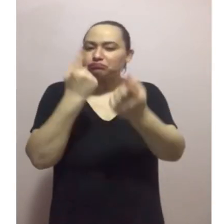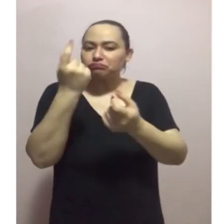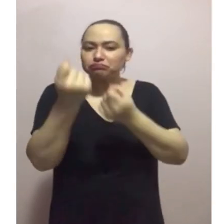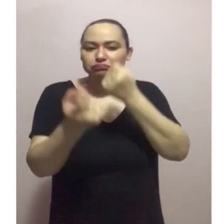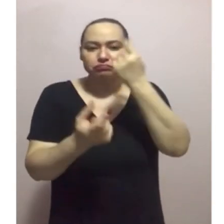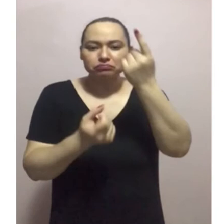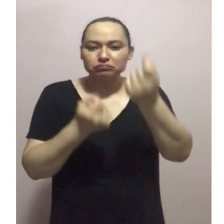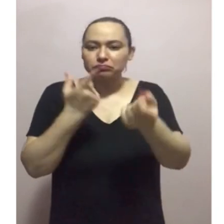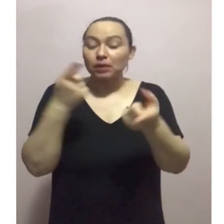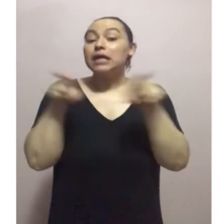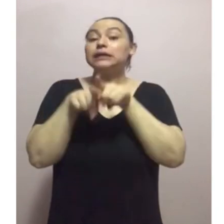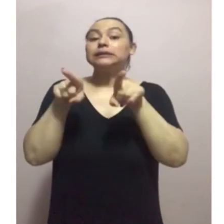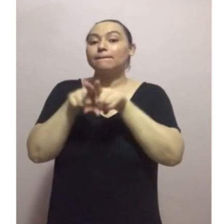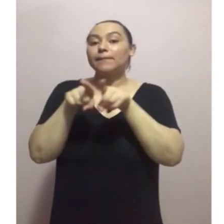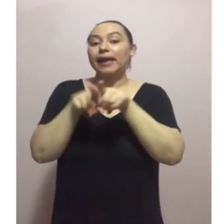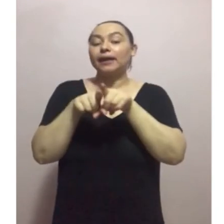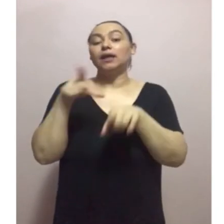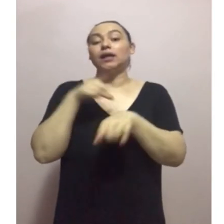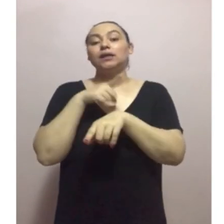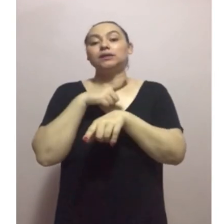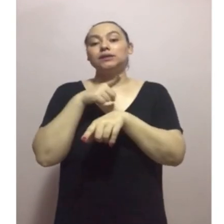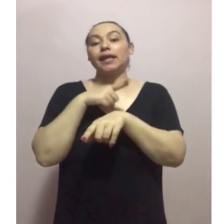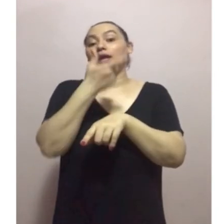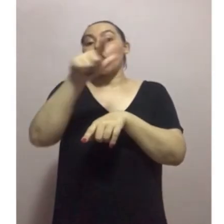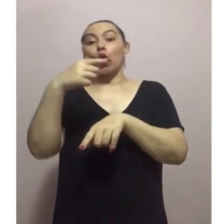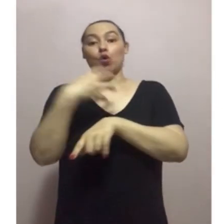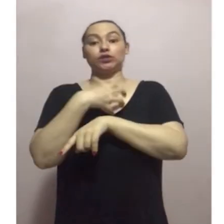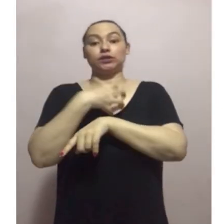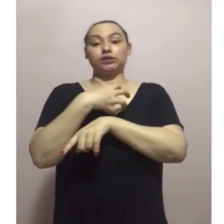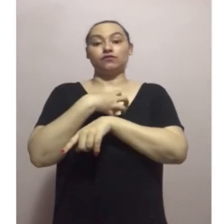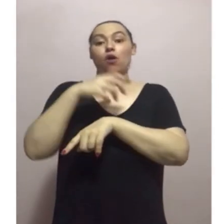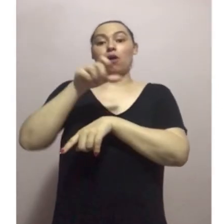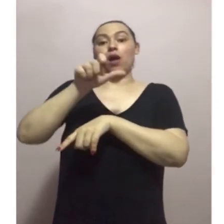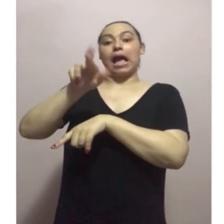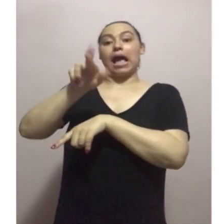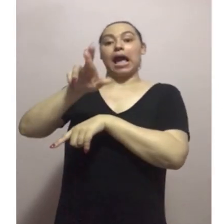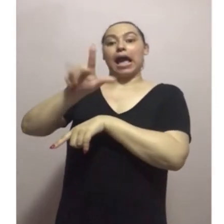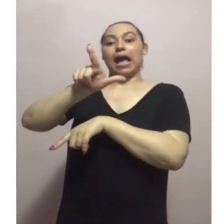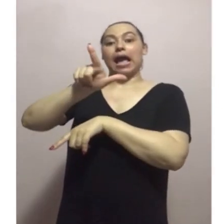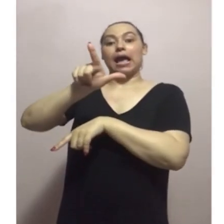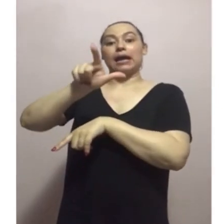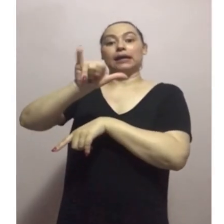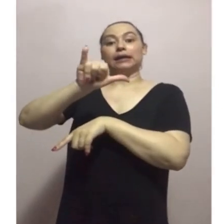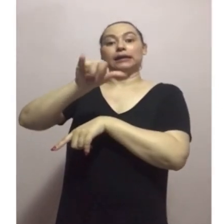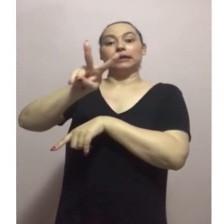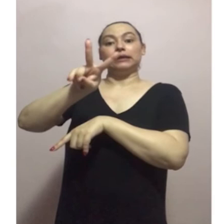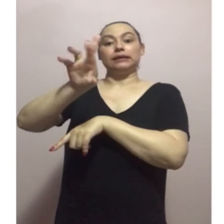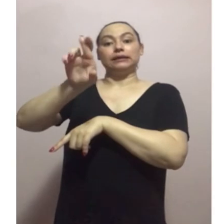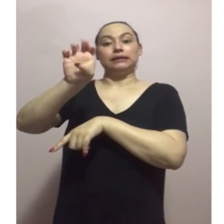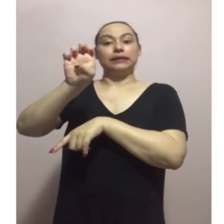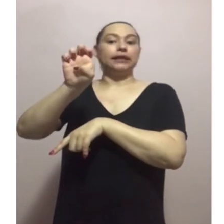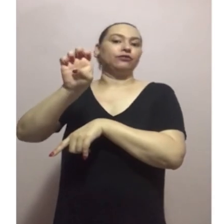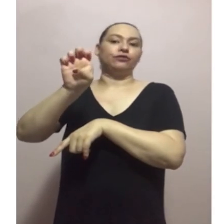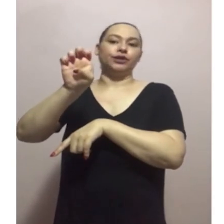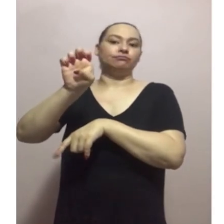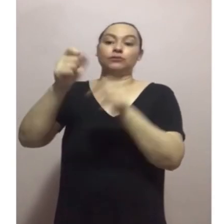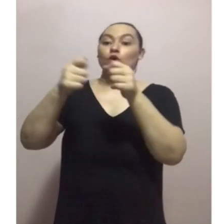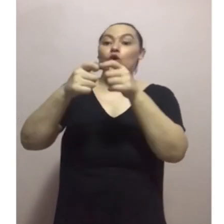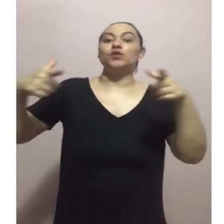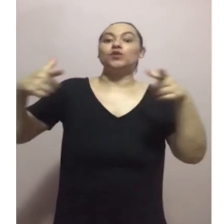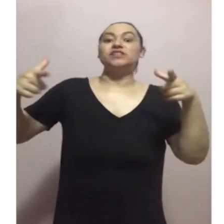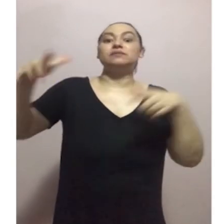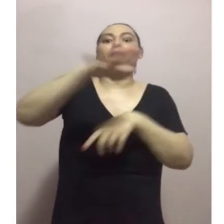plateia, ao ar livre, do jeito que for, porque a gente já chegou num ponto que a gente está